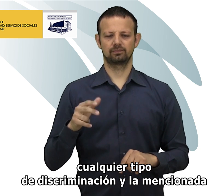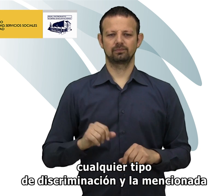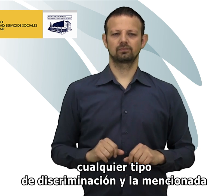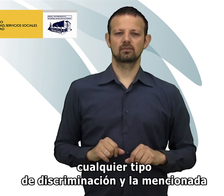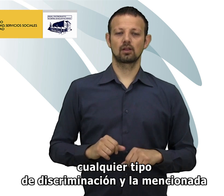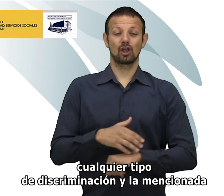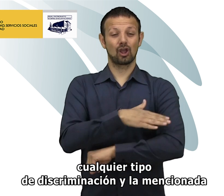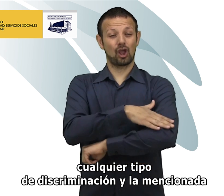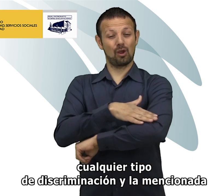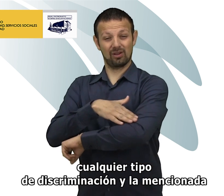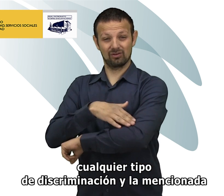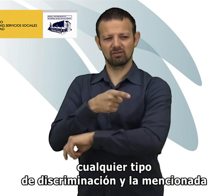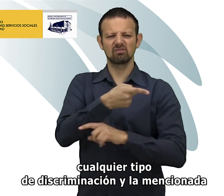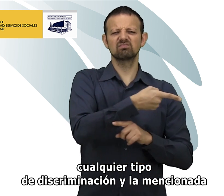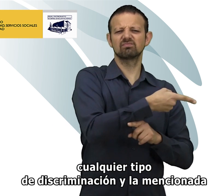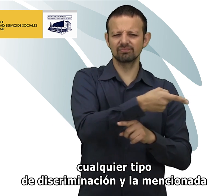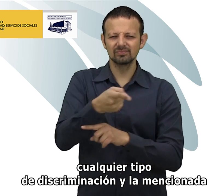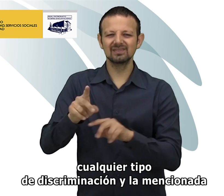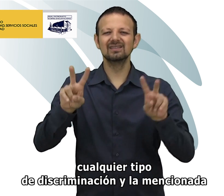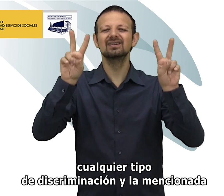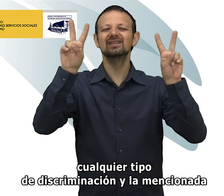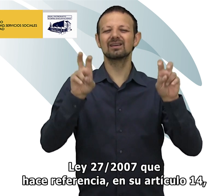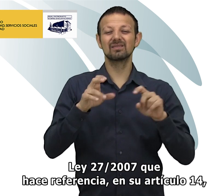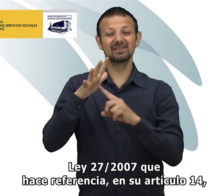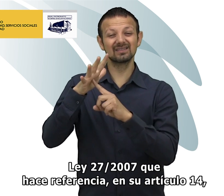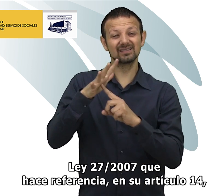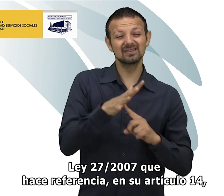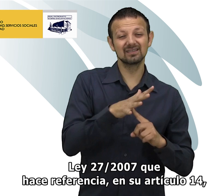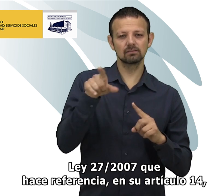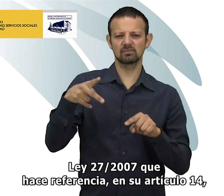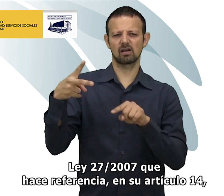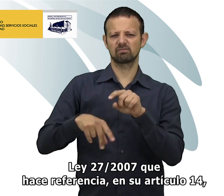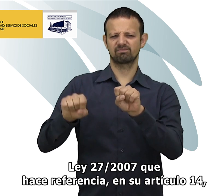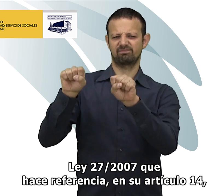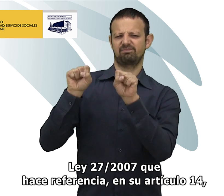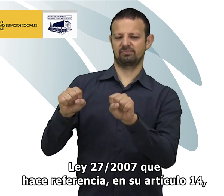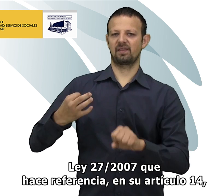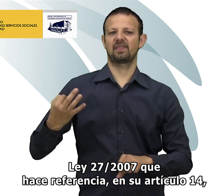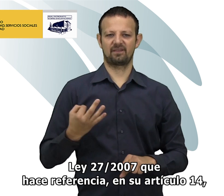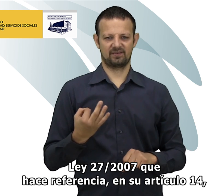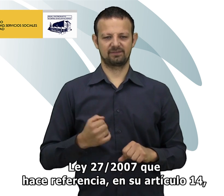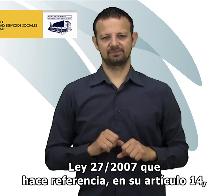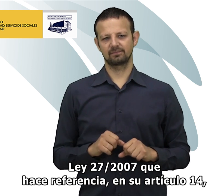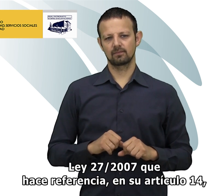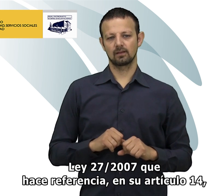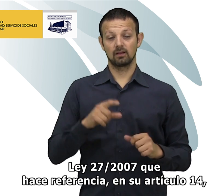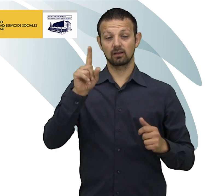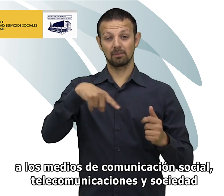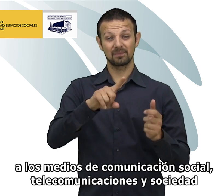cualquier tipo de discriminación, y la mencionada Ley 27/2007, que hace referencia en su artículo 14